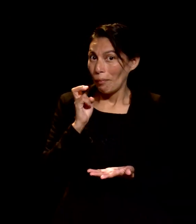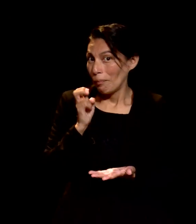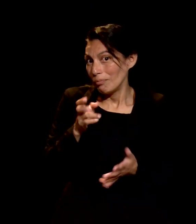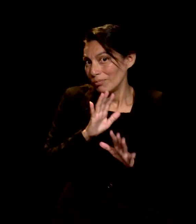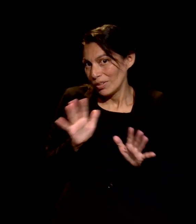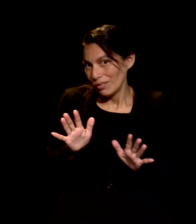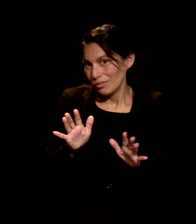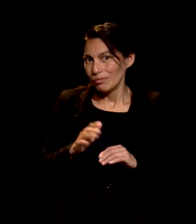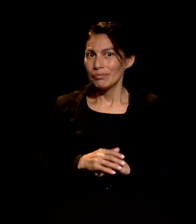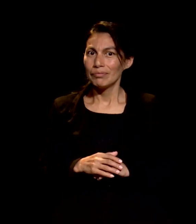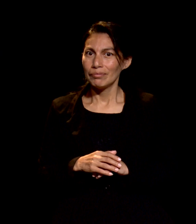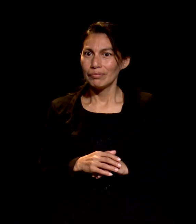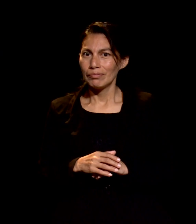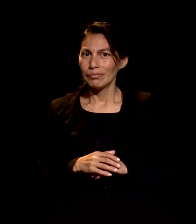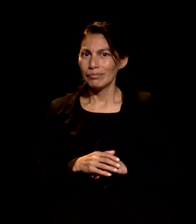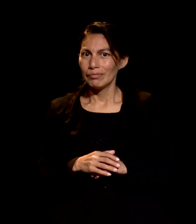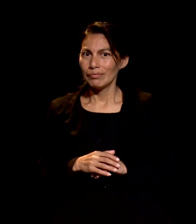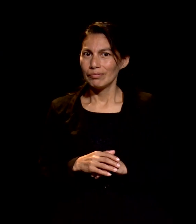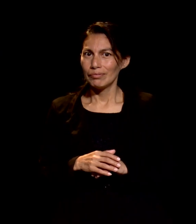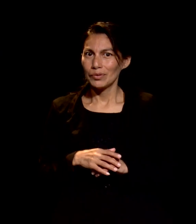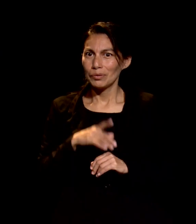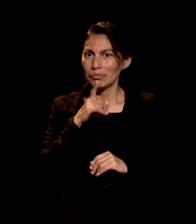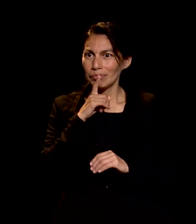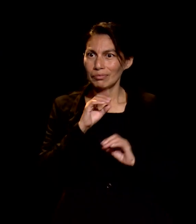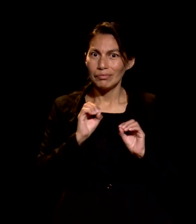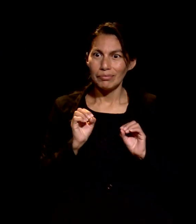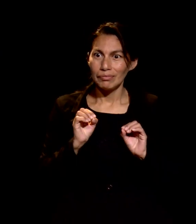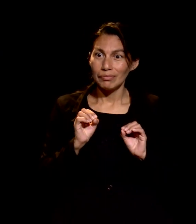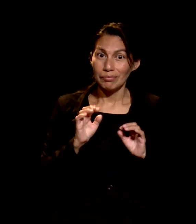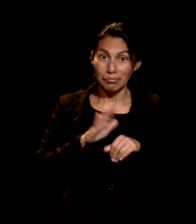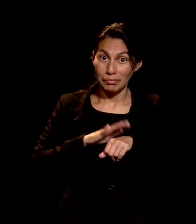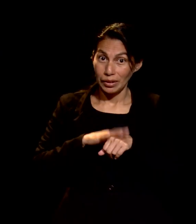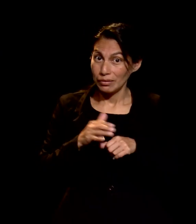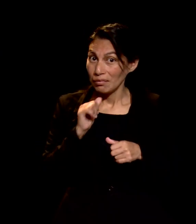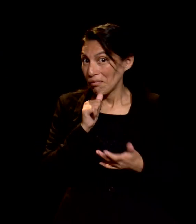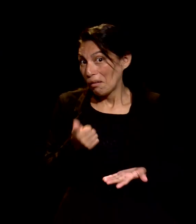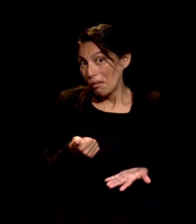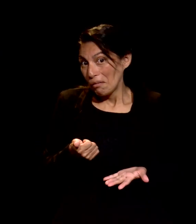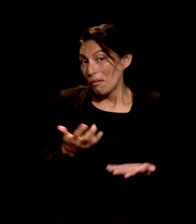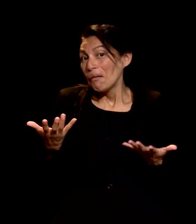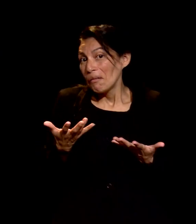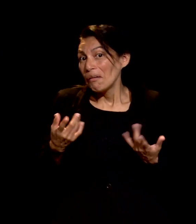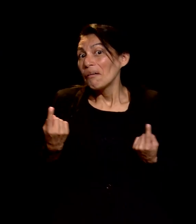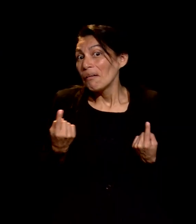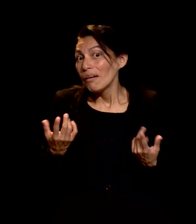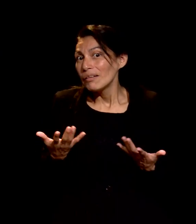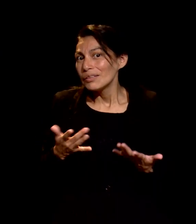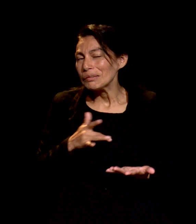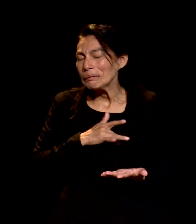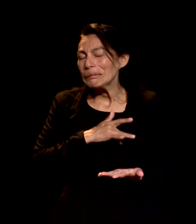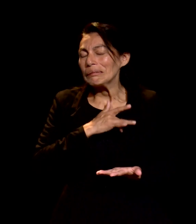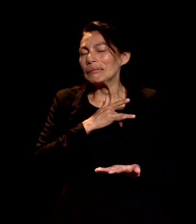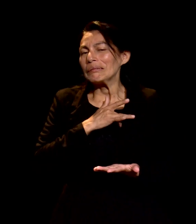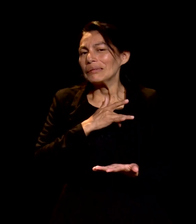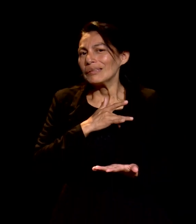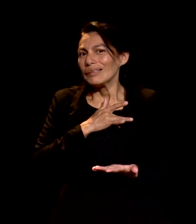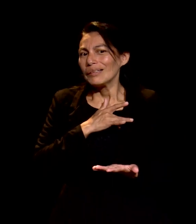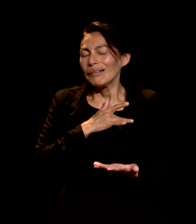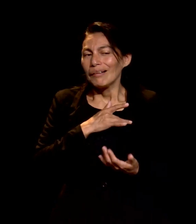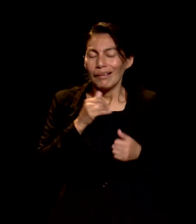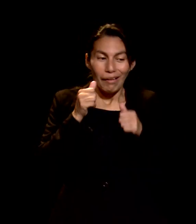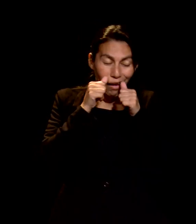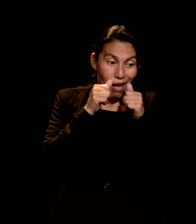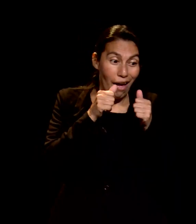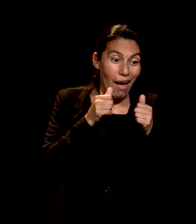fue solamente eso no no podía hacer nada más porque pues ¿qué podía hacer? nada más que me cautivó